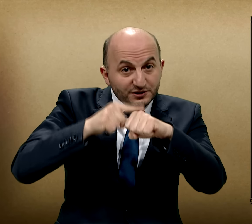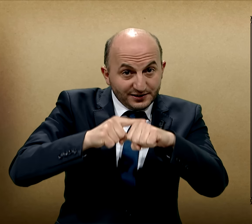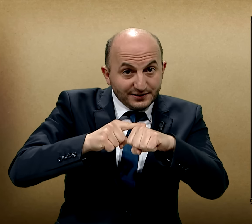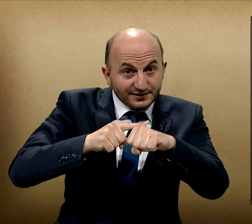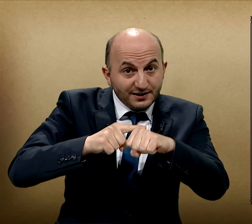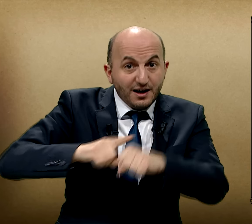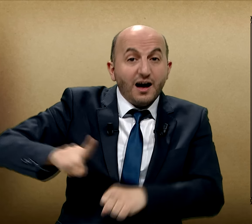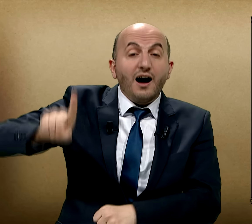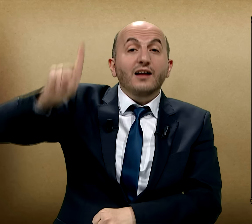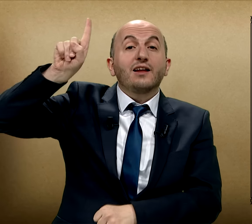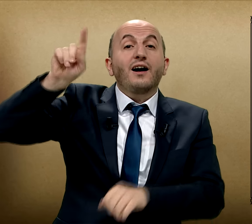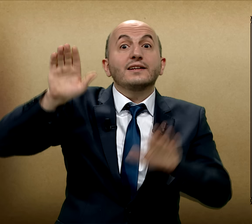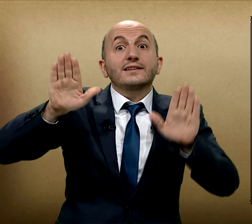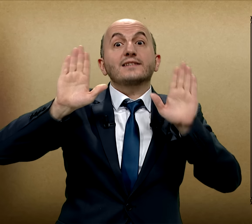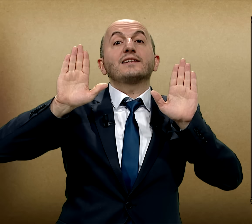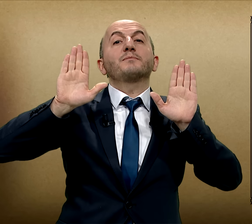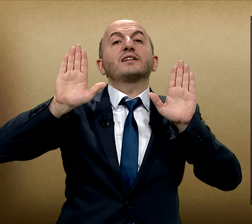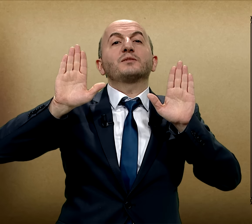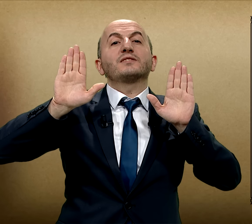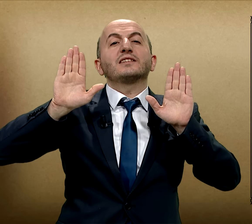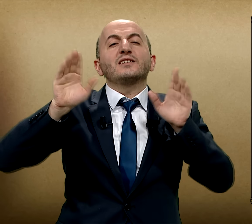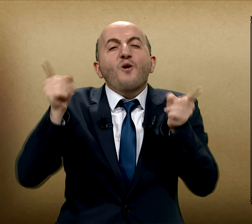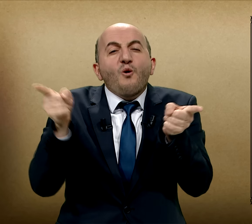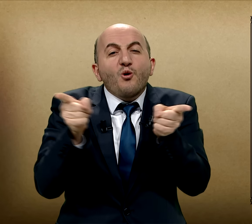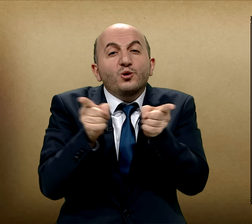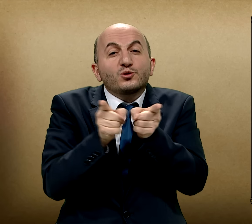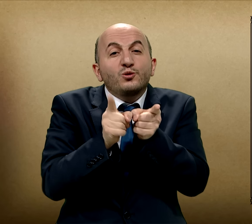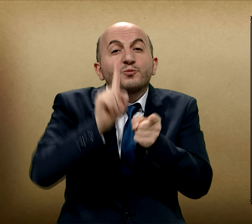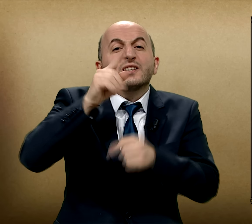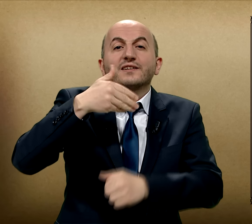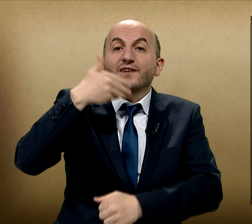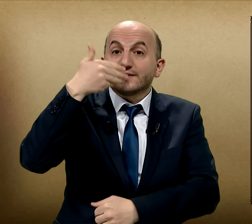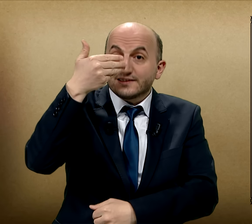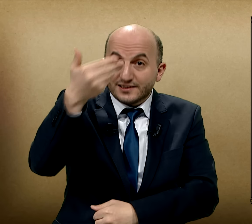inancımızın, Allah'a teslimiyetimizin özlü bir ifadesidir.